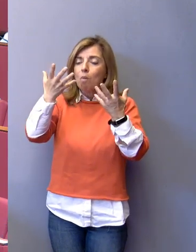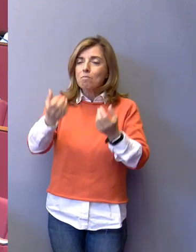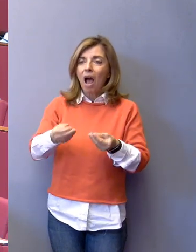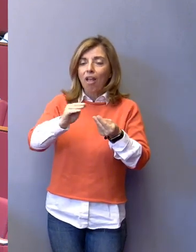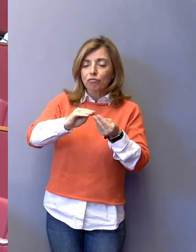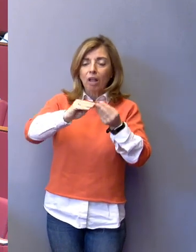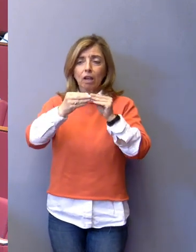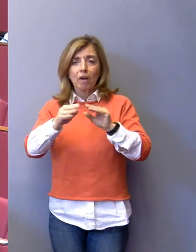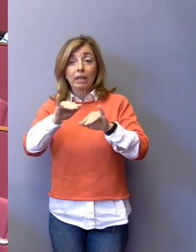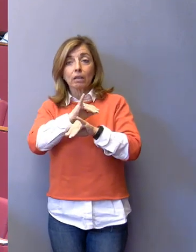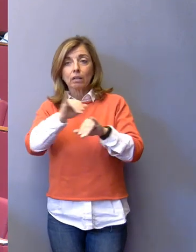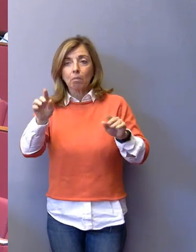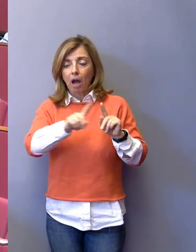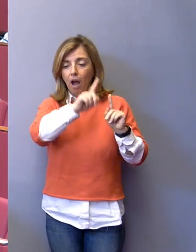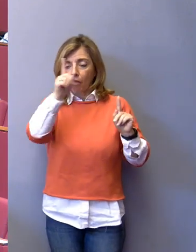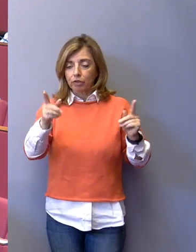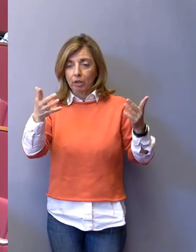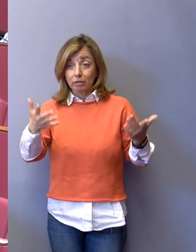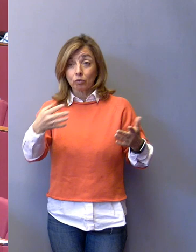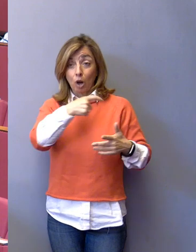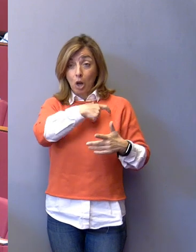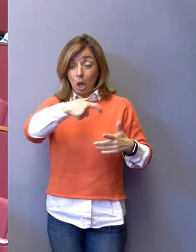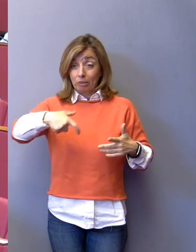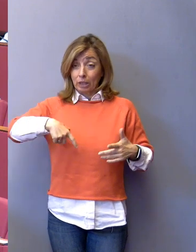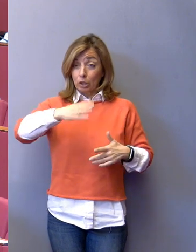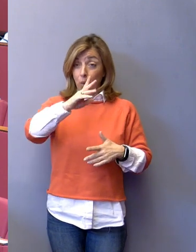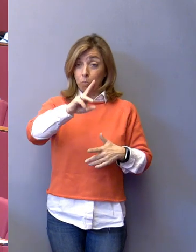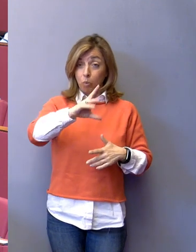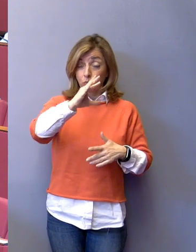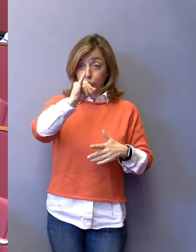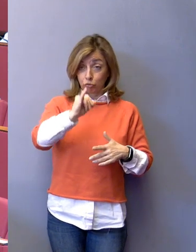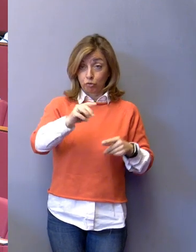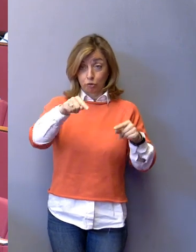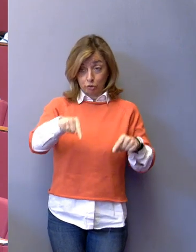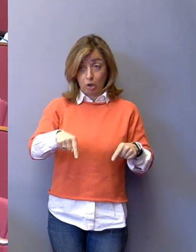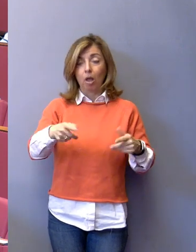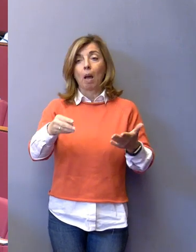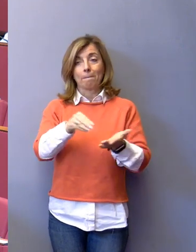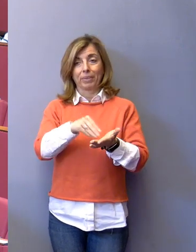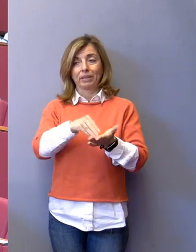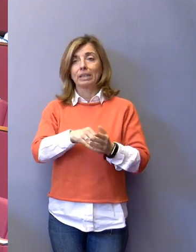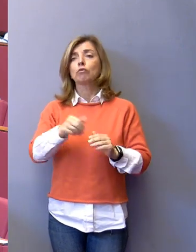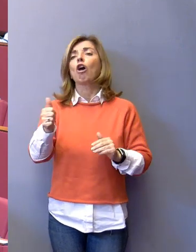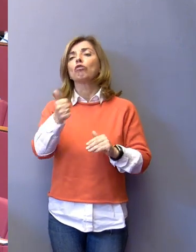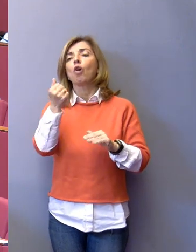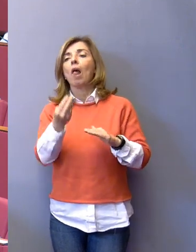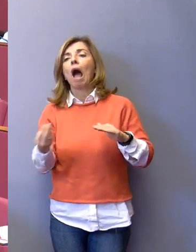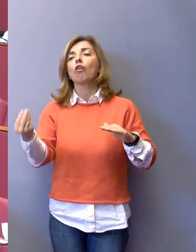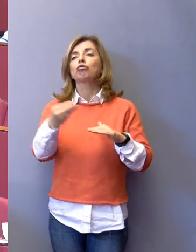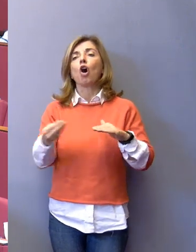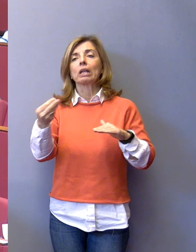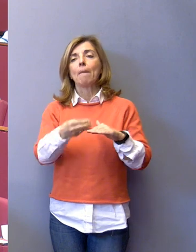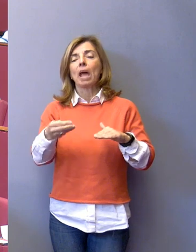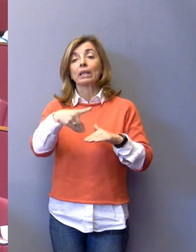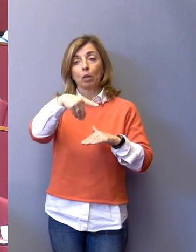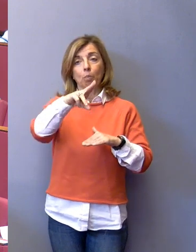aggiornamenti al PUK non c'è mai stata una variante al PUK questo perché voi nelle linee